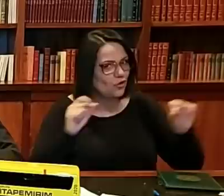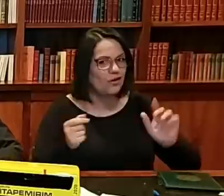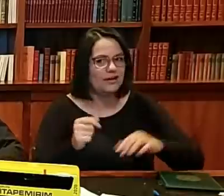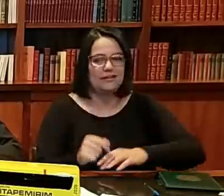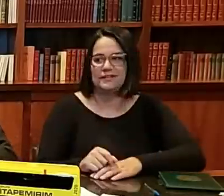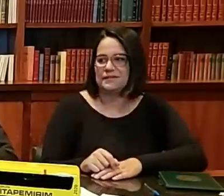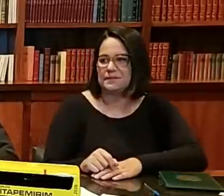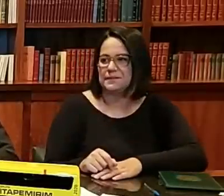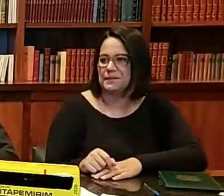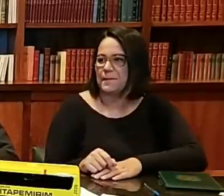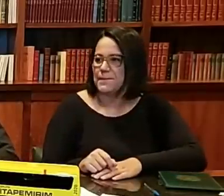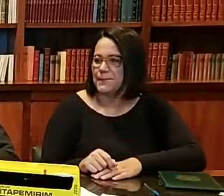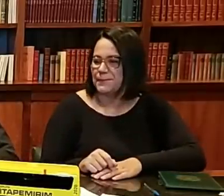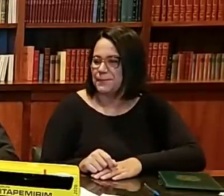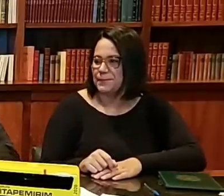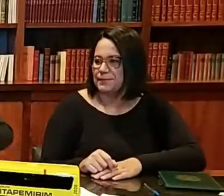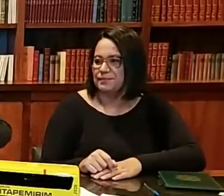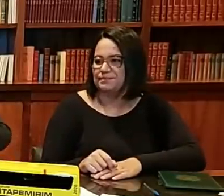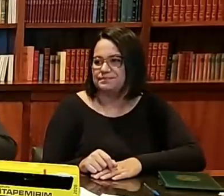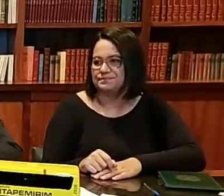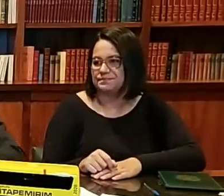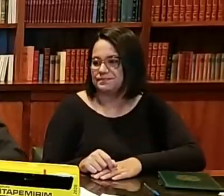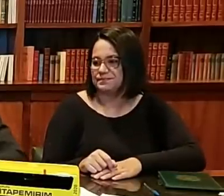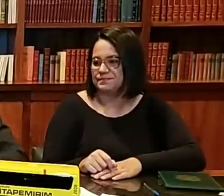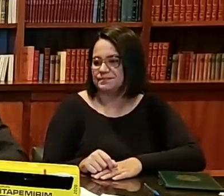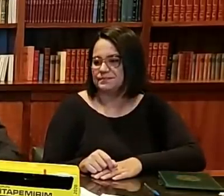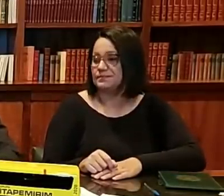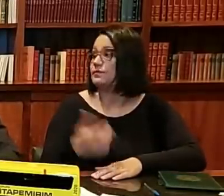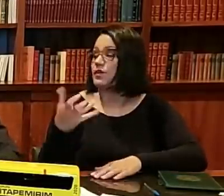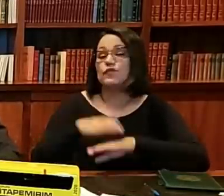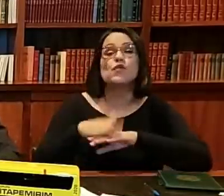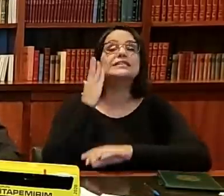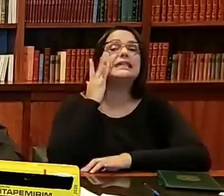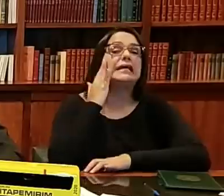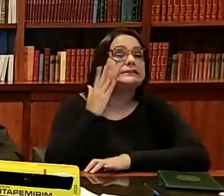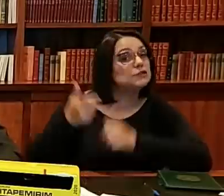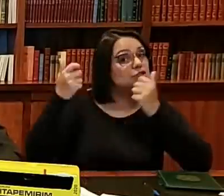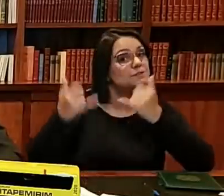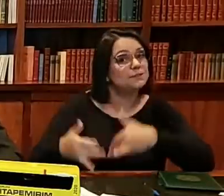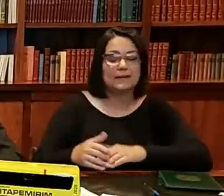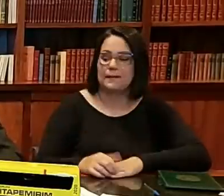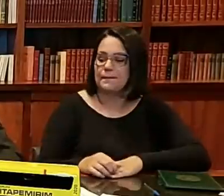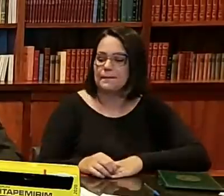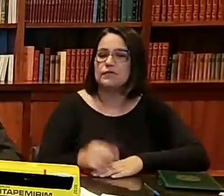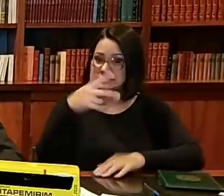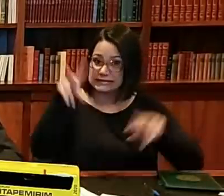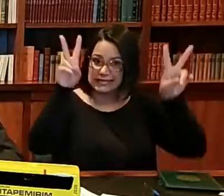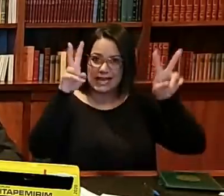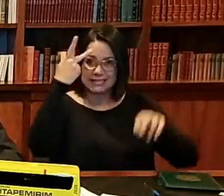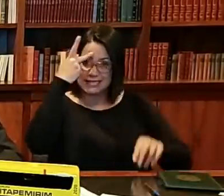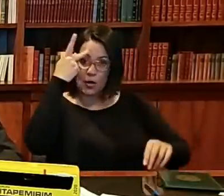Vamos lá, deixa eu aproveitar um pouquinho, Marcão. Você falou demais, Marcão. Deixa eu falar um pouquinho com o Tarcísio aqui. Vai lá. Tarcísio, vamos lá. A Malha Paulista, tem